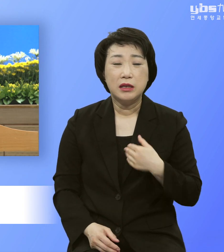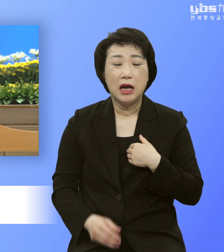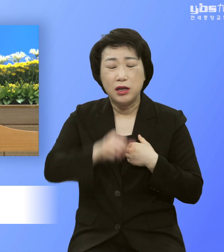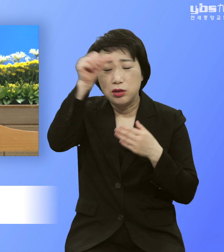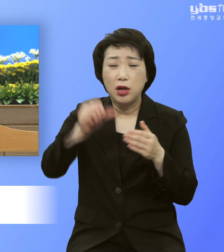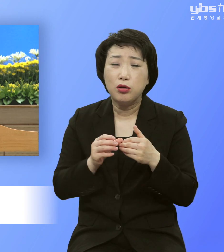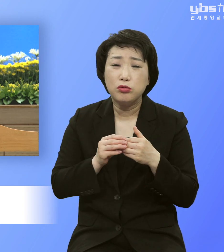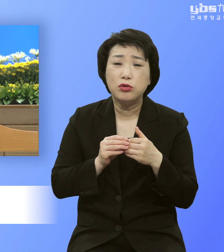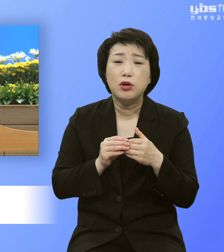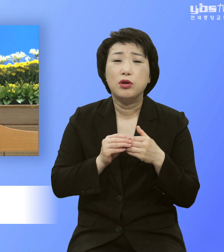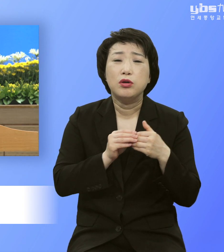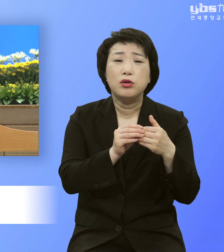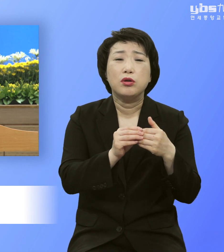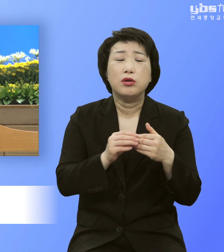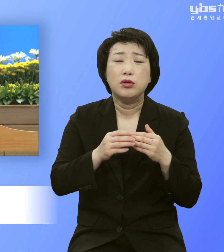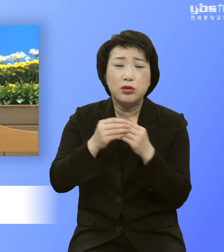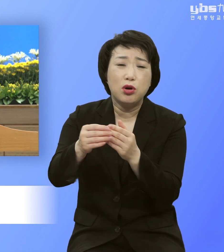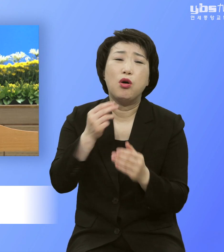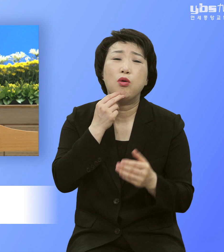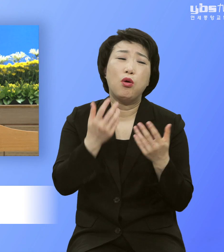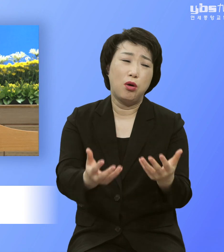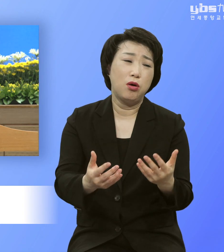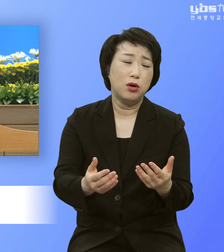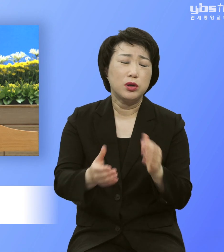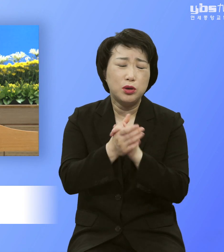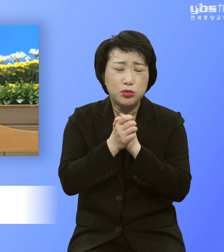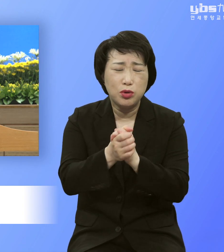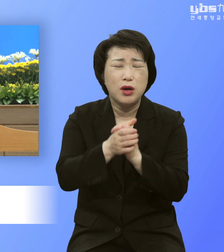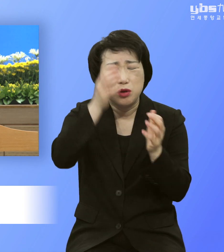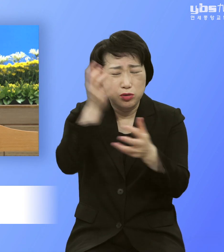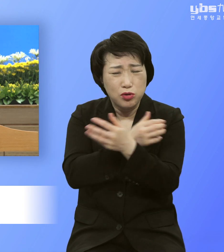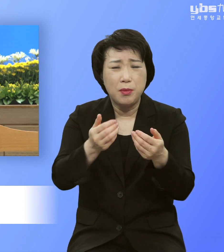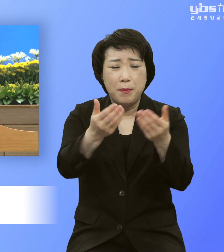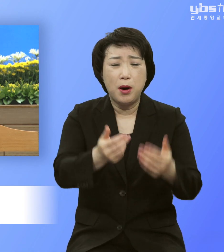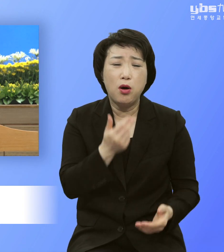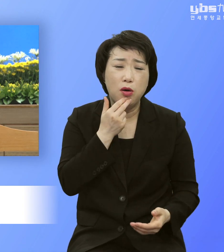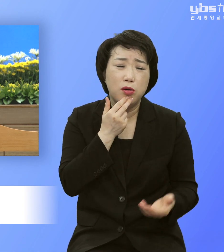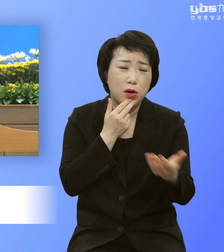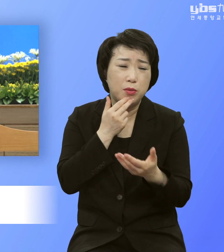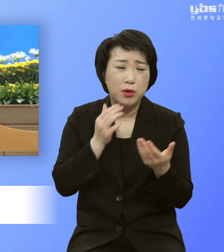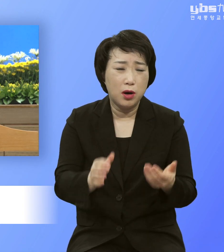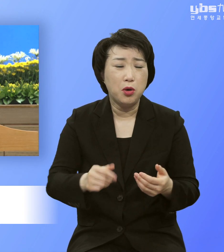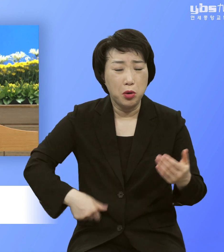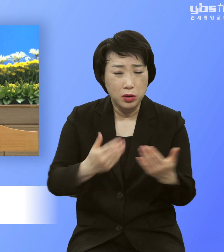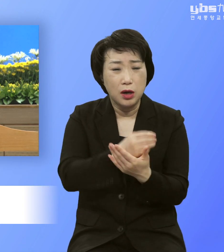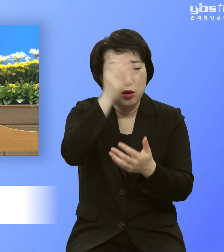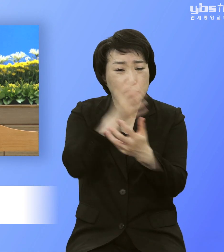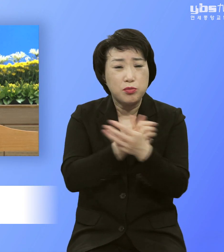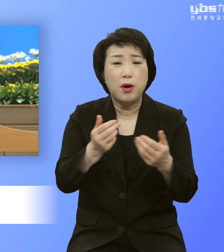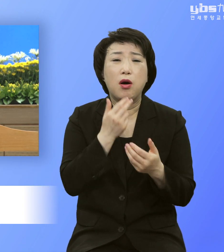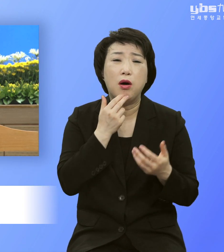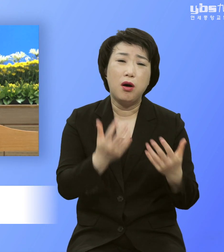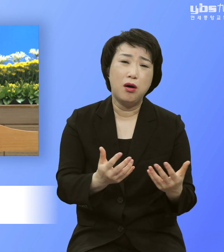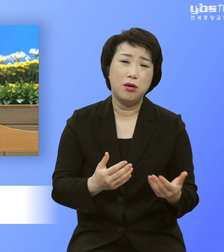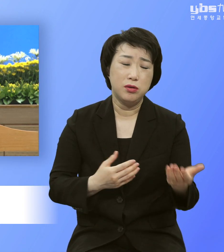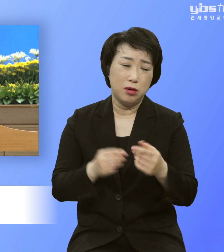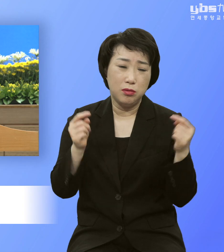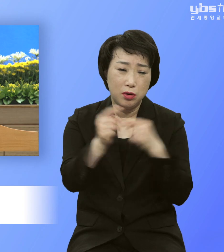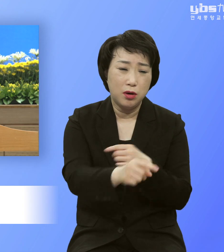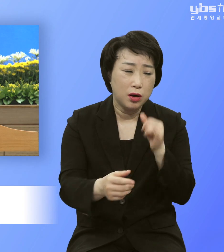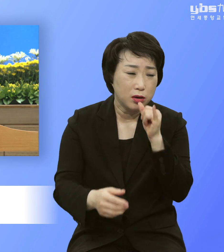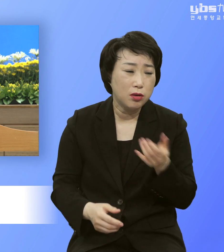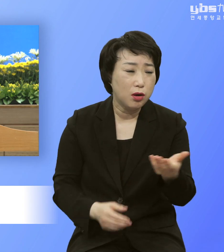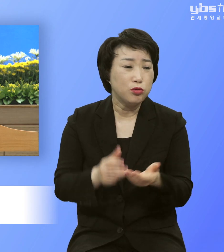않느냐? 기도해서 성령 충만을 못 받으니까, 회개해서 성령 충만을 못 받으니까 그런 일이 벌어지네요. 그러면